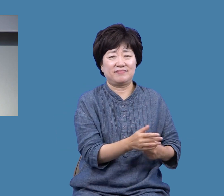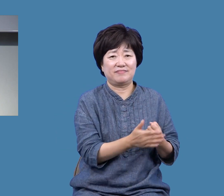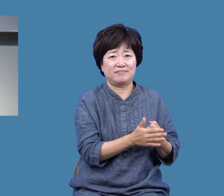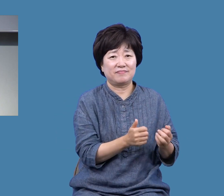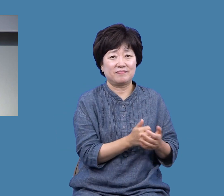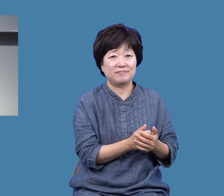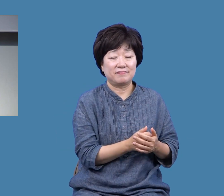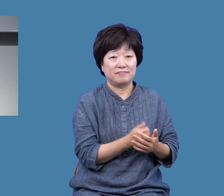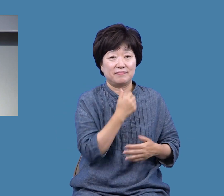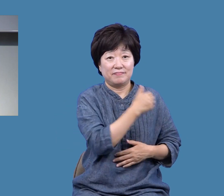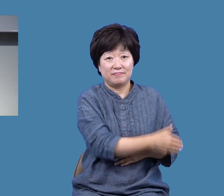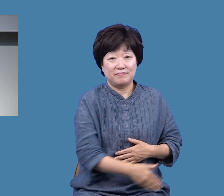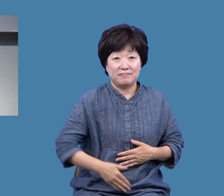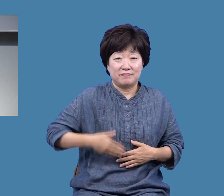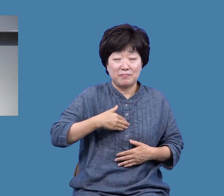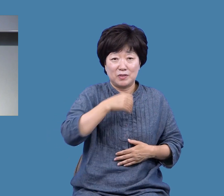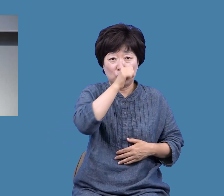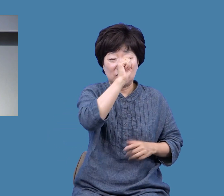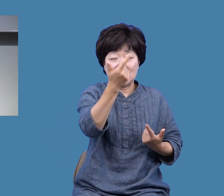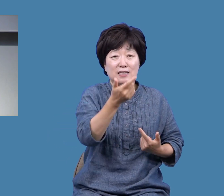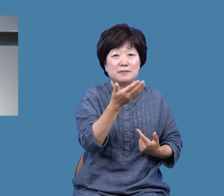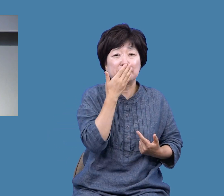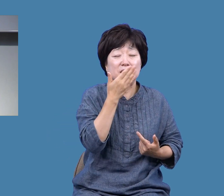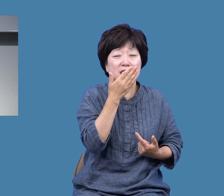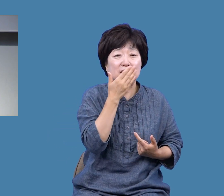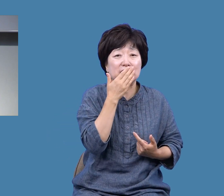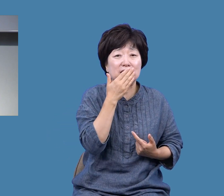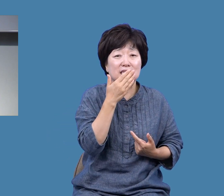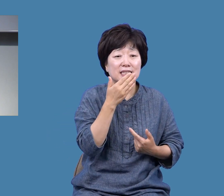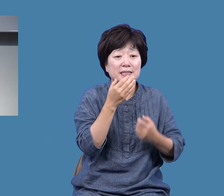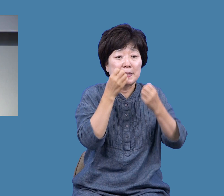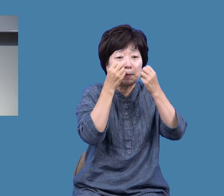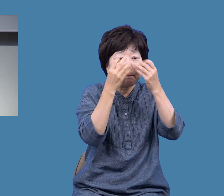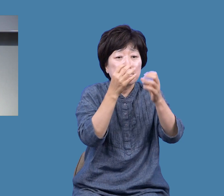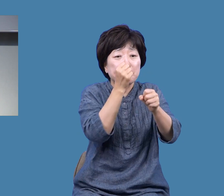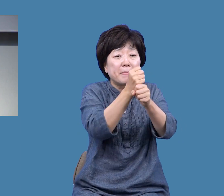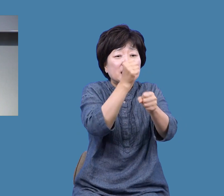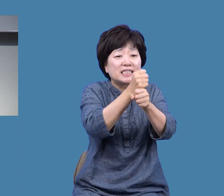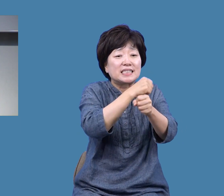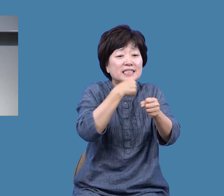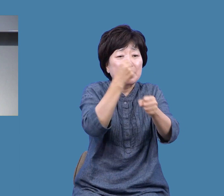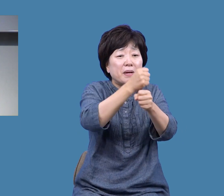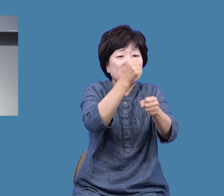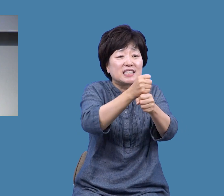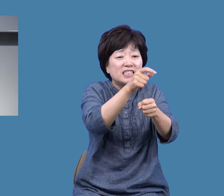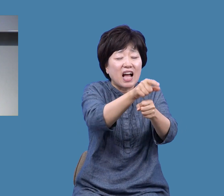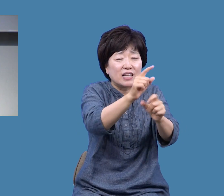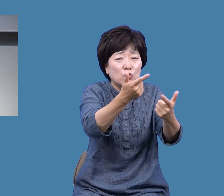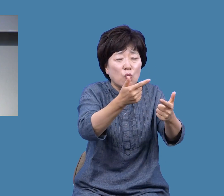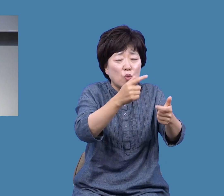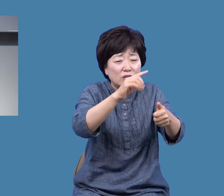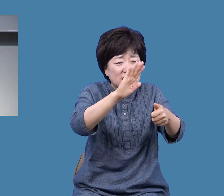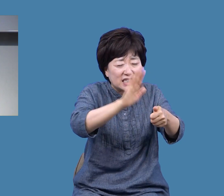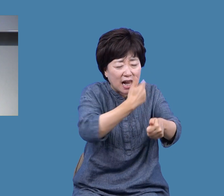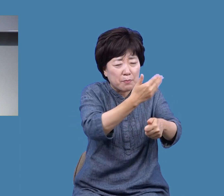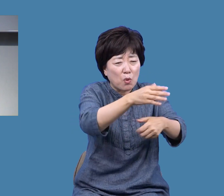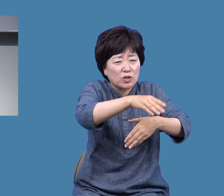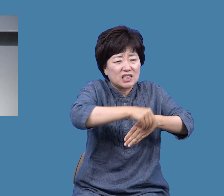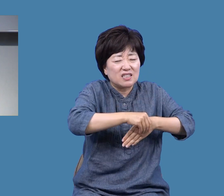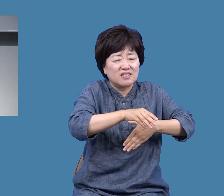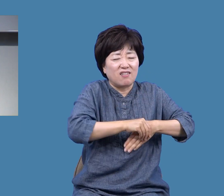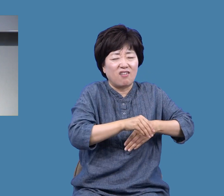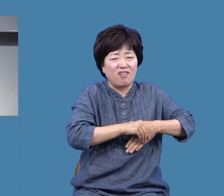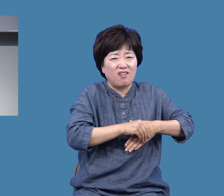하나님께서 몸에 안 좋은 음식만 맛있게 만드신 것이 아니라 우리 몸이 그런데 잘못 길들여진 거지. 이해가 되세요?